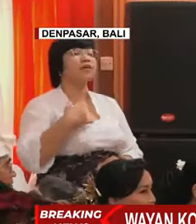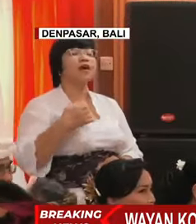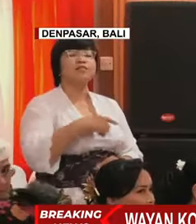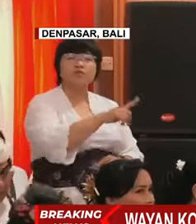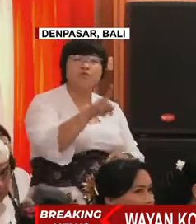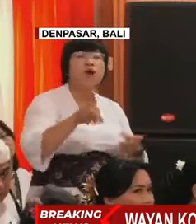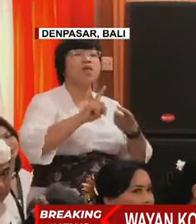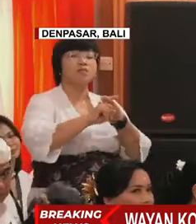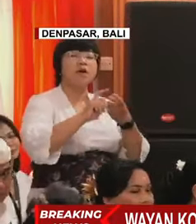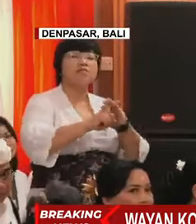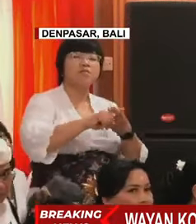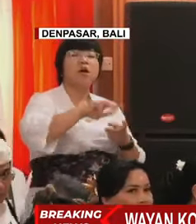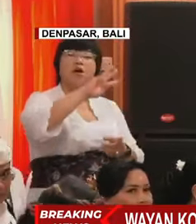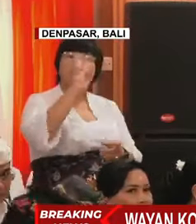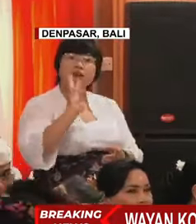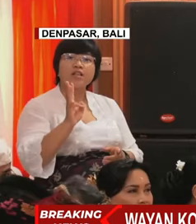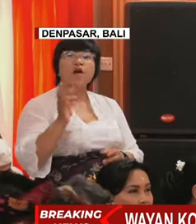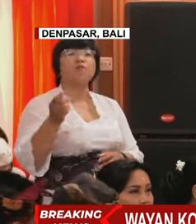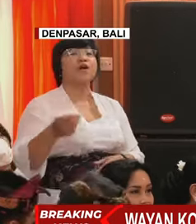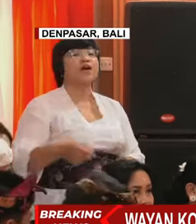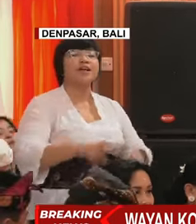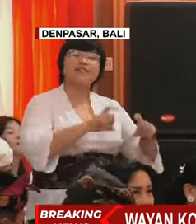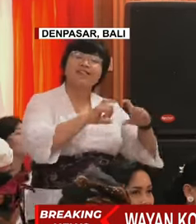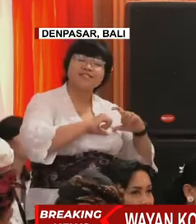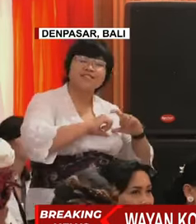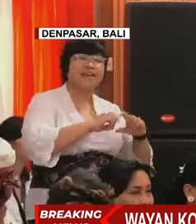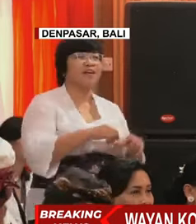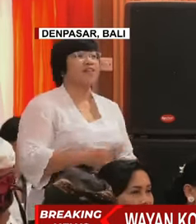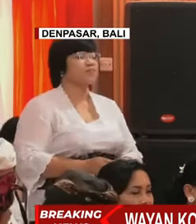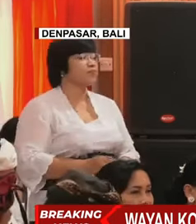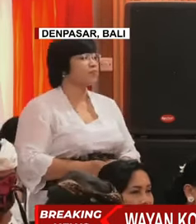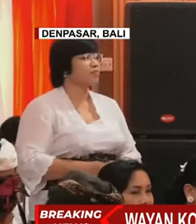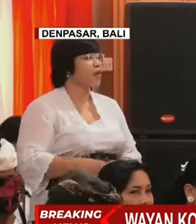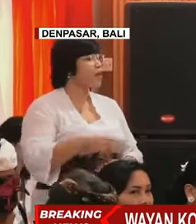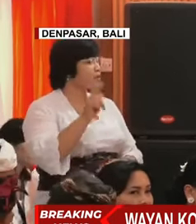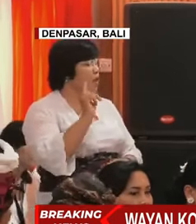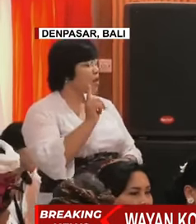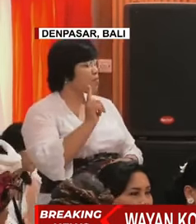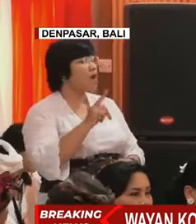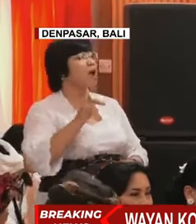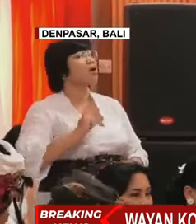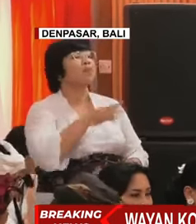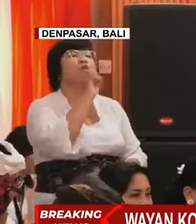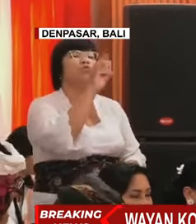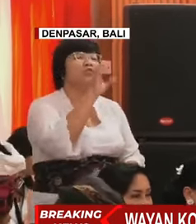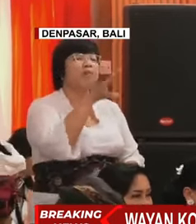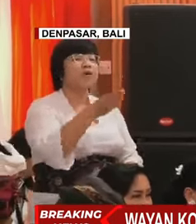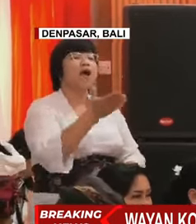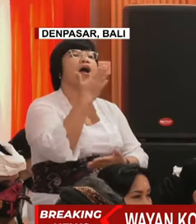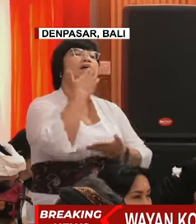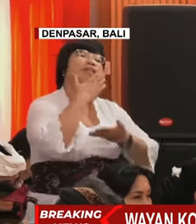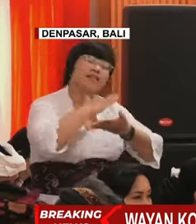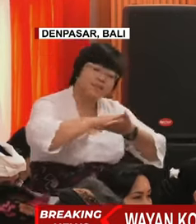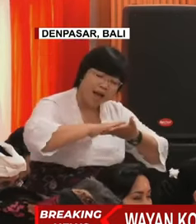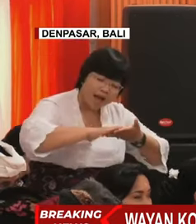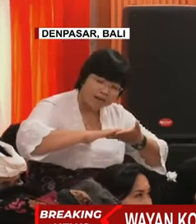Iya piala dunia ee umur berapa umur 20 tahun ketika itu itu menjadi isu Tetapi kan Pak iw ker segera ee